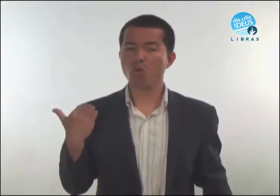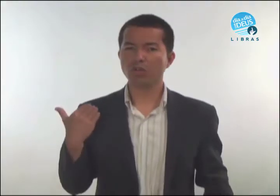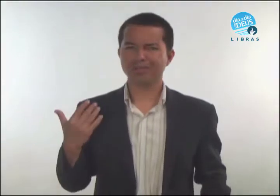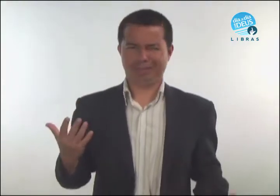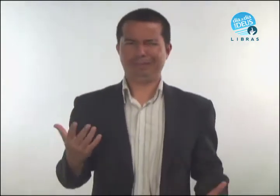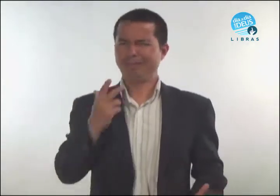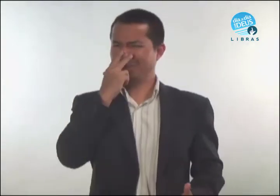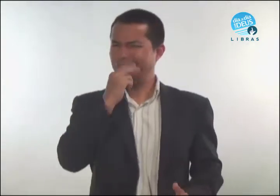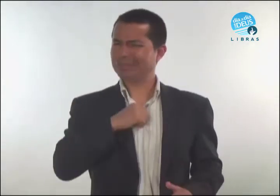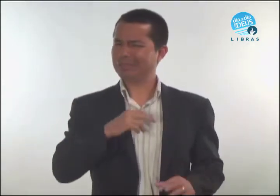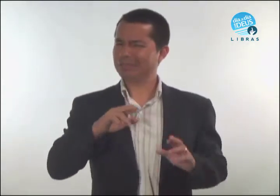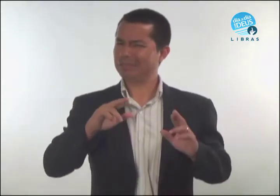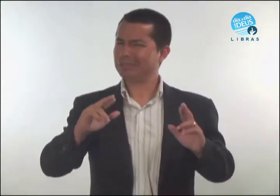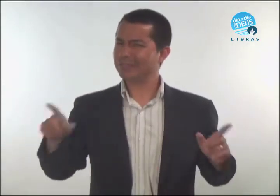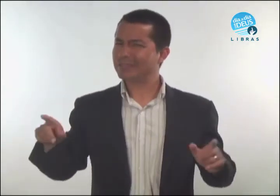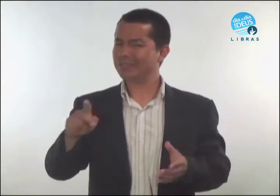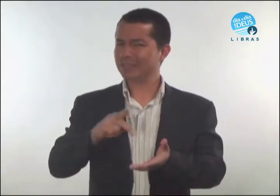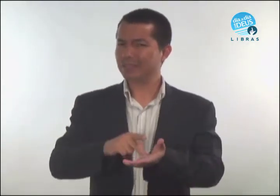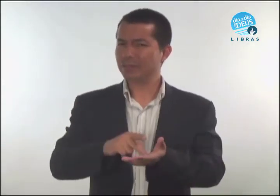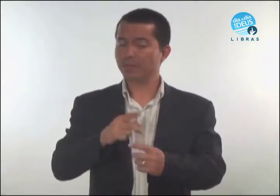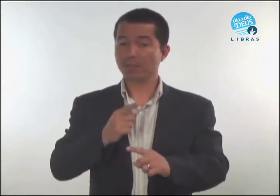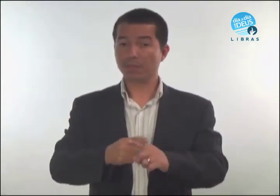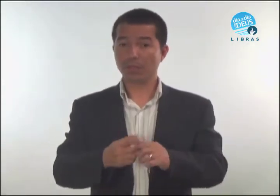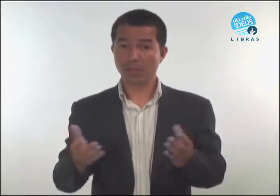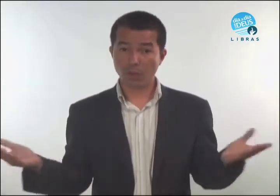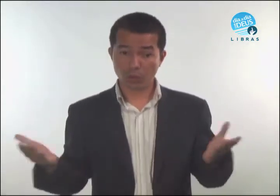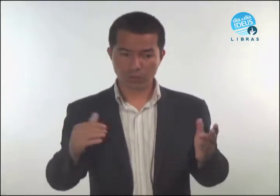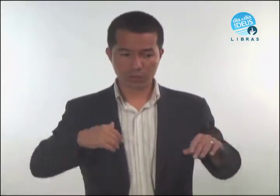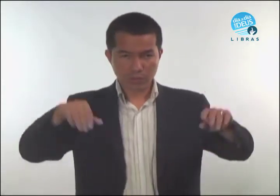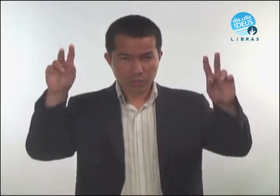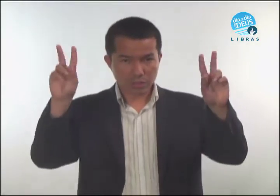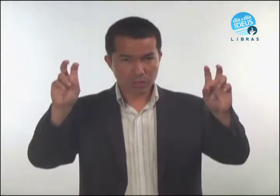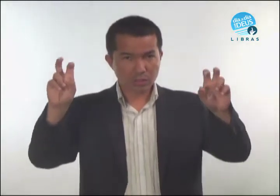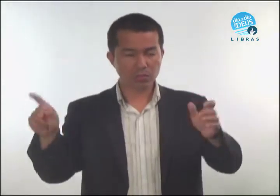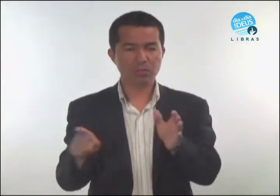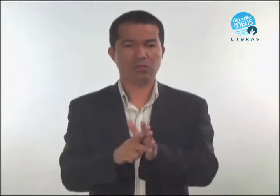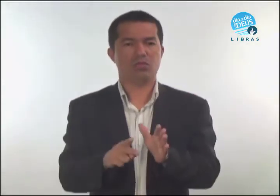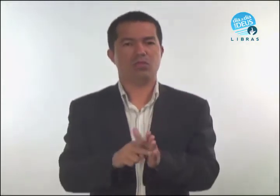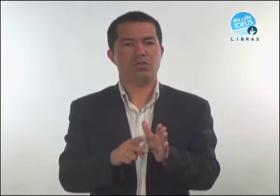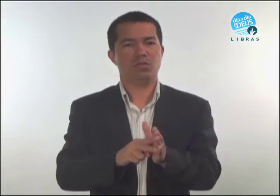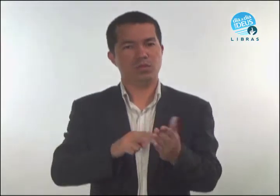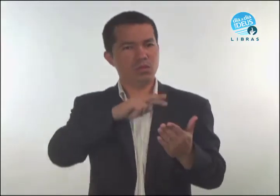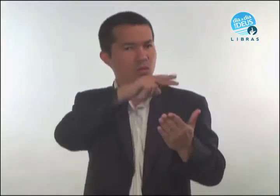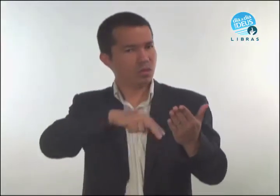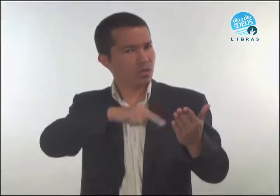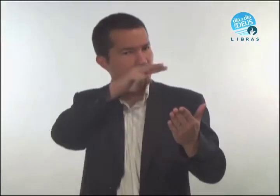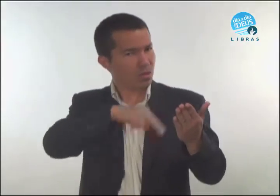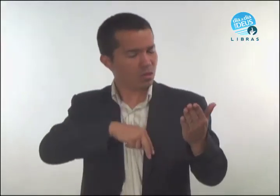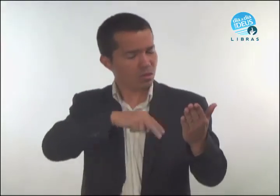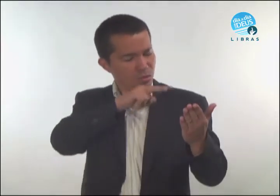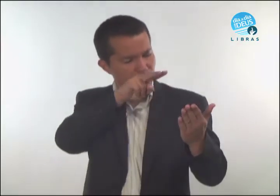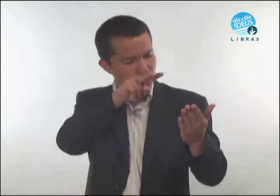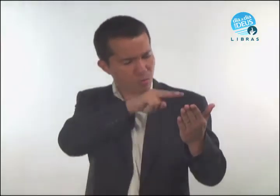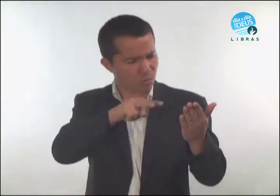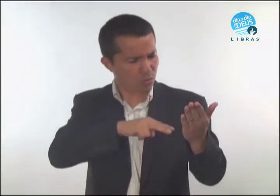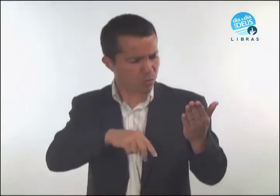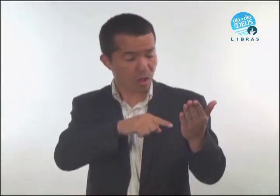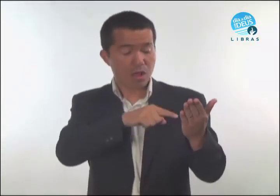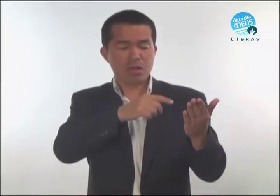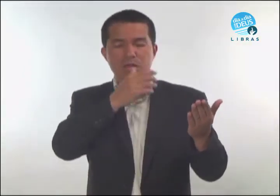Mas o interessante é que o foco desse texto não está nos recursos que foram sonegados, mas o foco desse